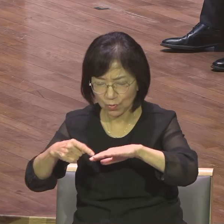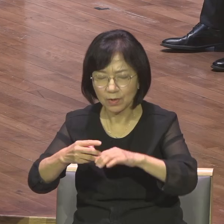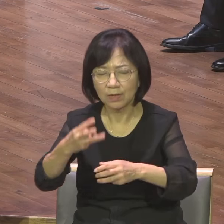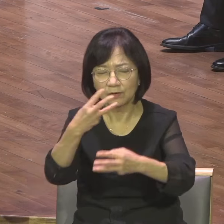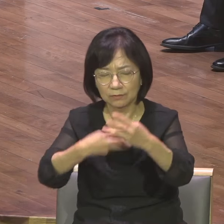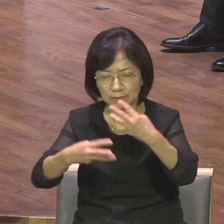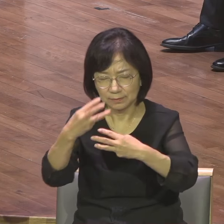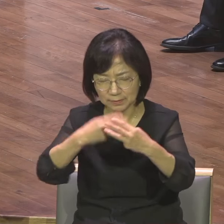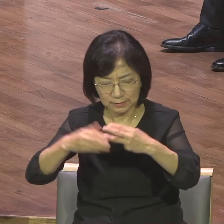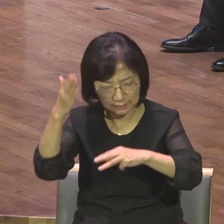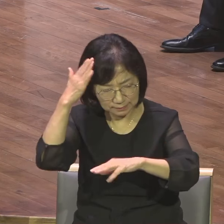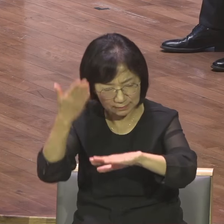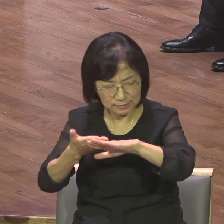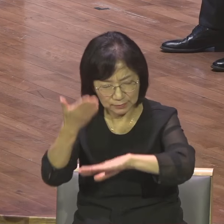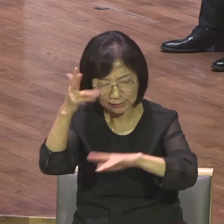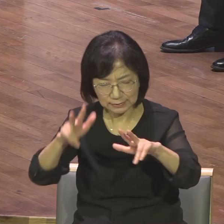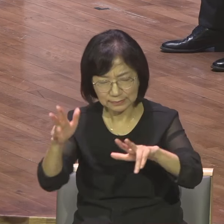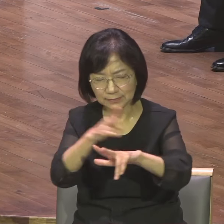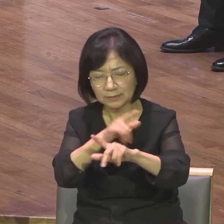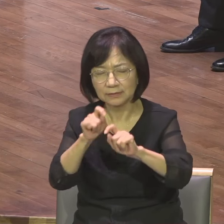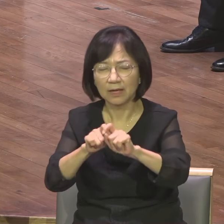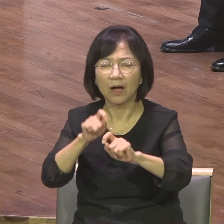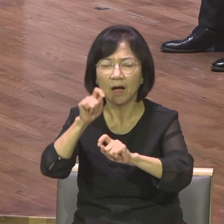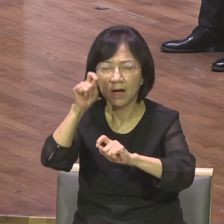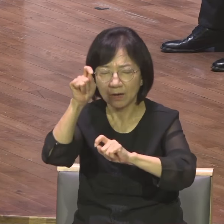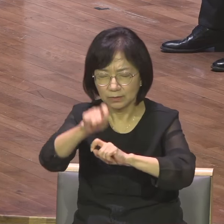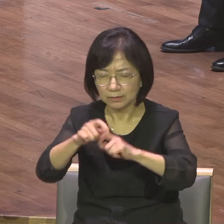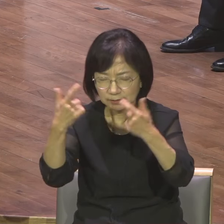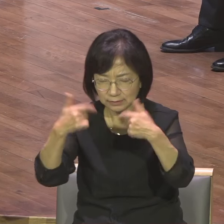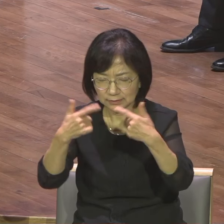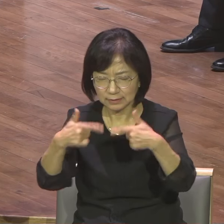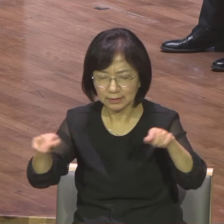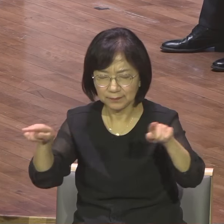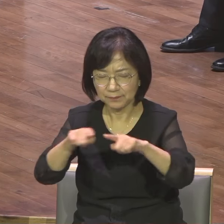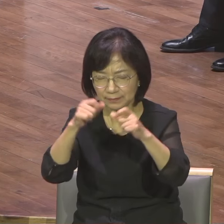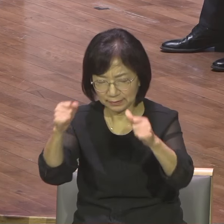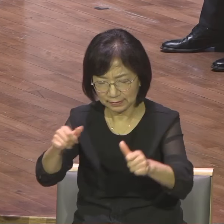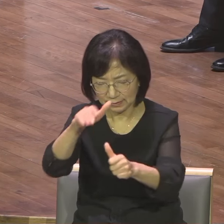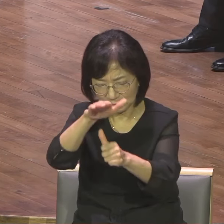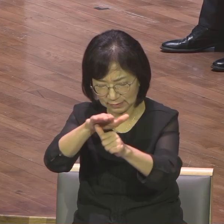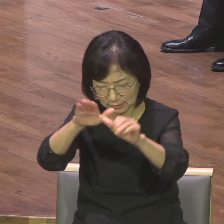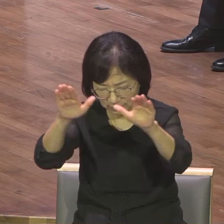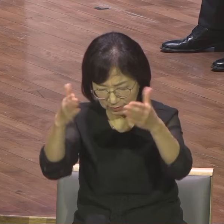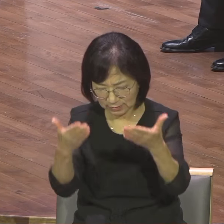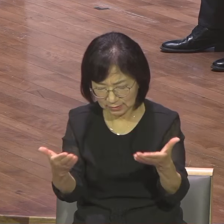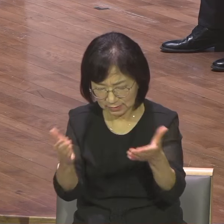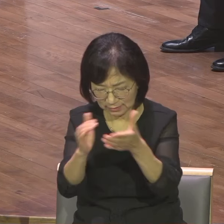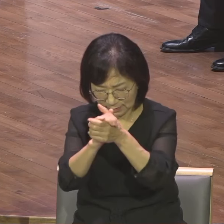이제로부터 영원까지 항상 함께 계실지어다. 아멘.